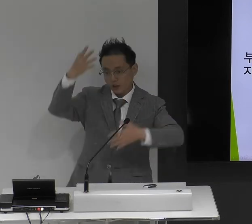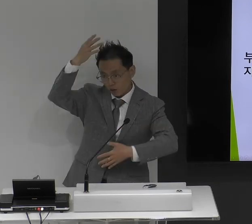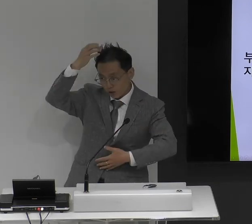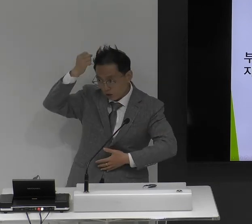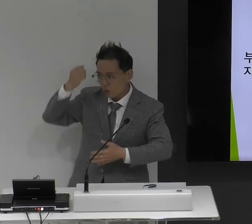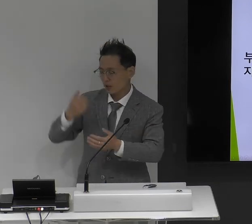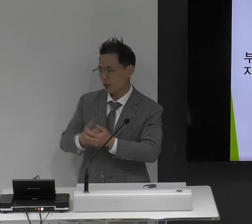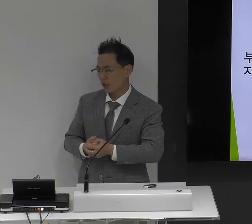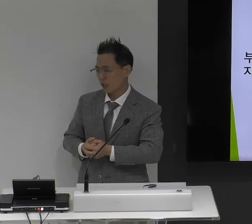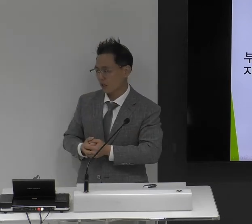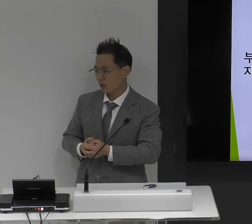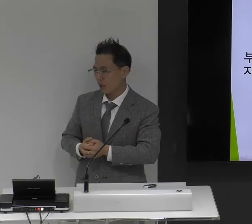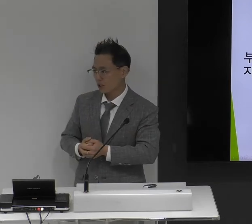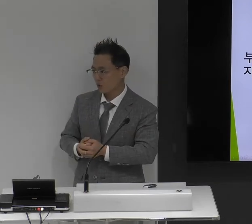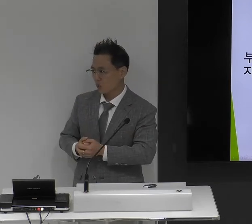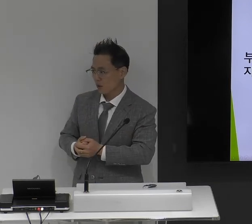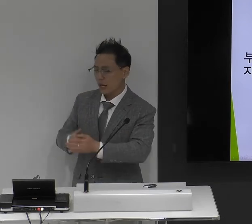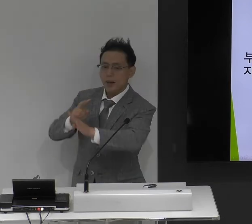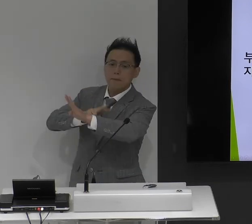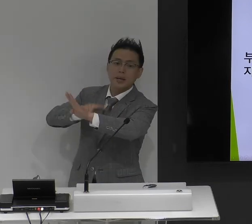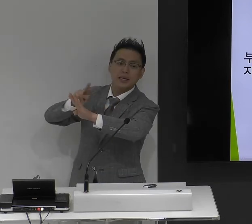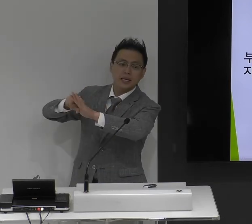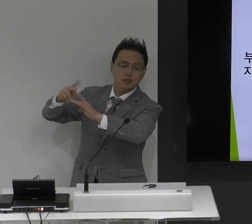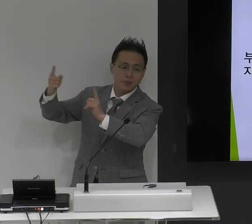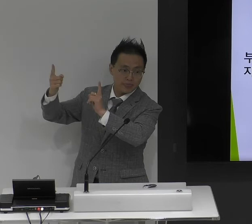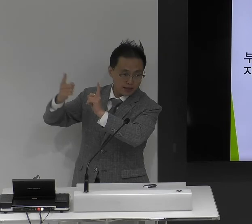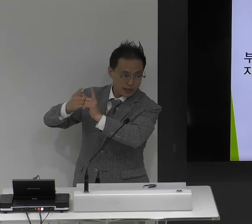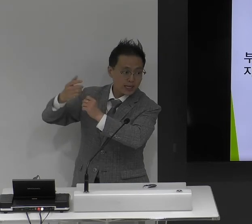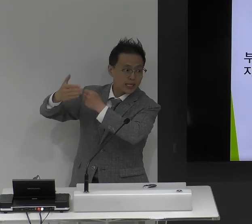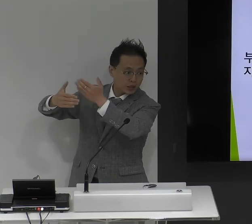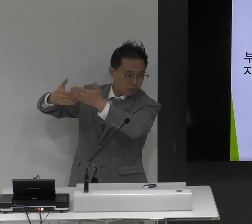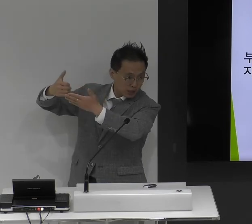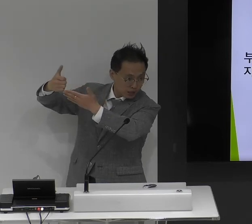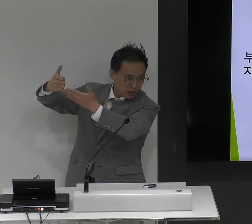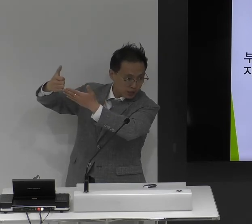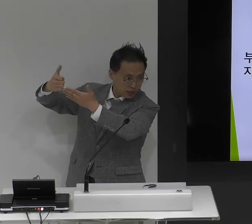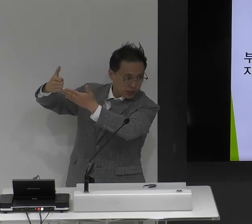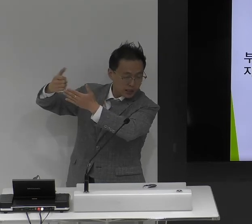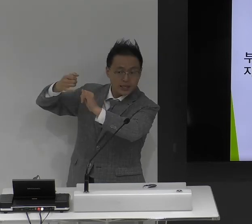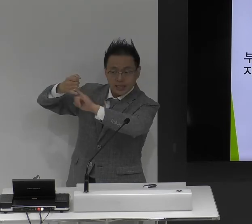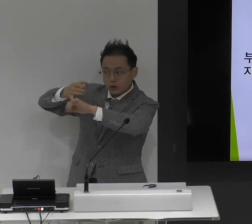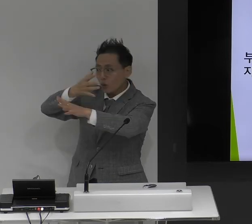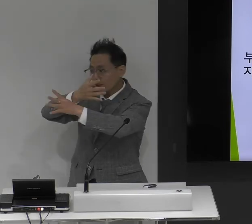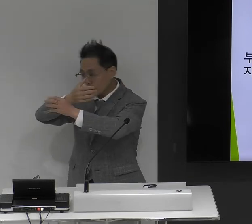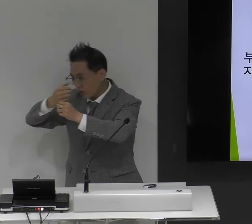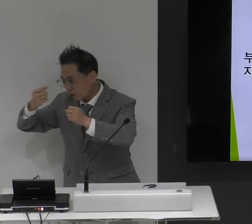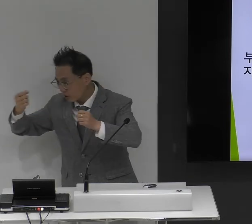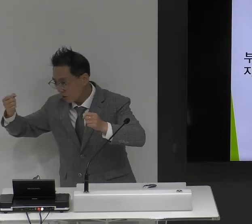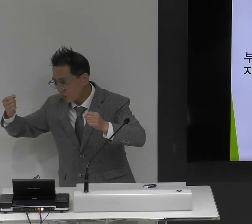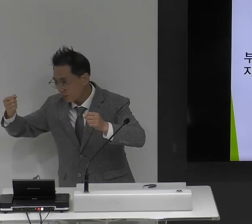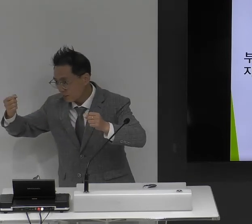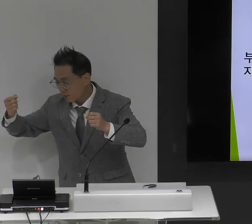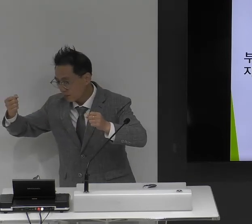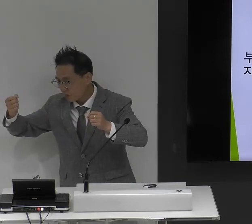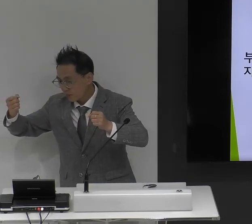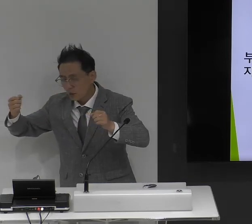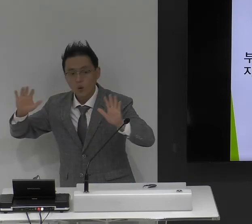내용을 기억하시고 베델에서 만난 하나님이 약속하셨던 것처럼 오늘